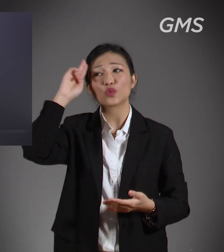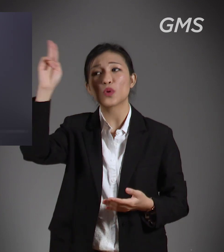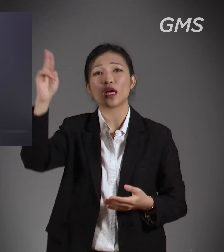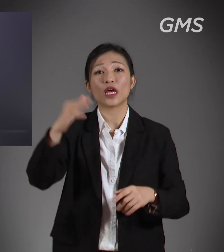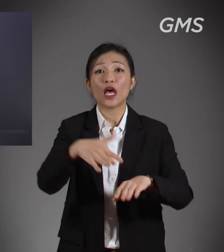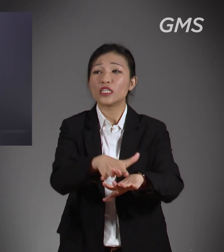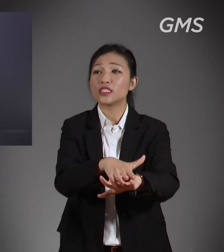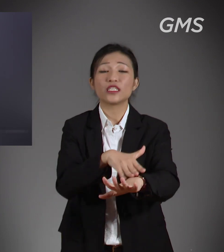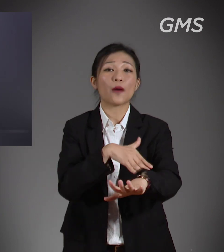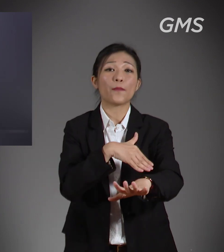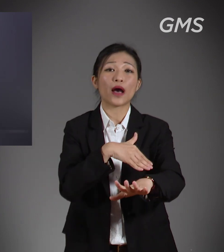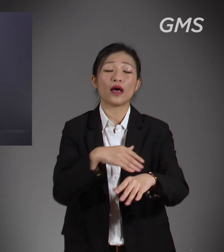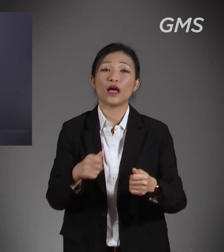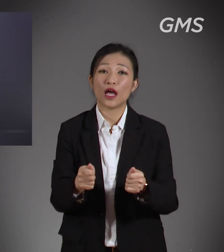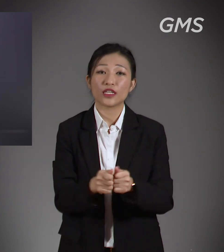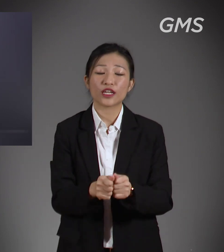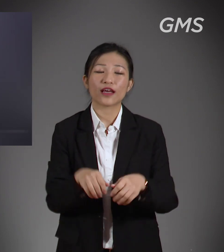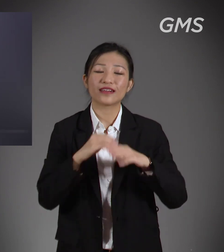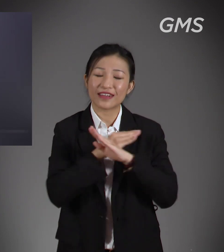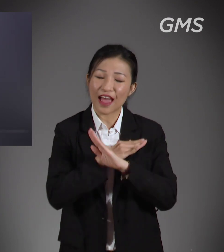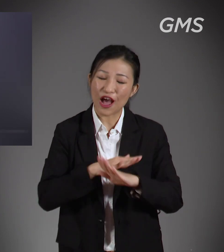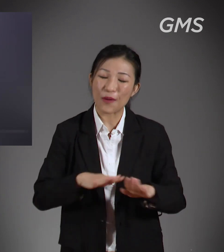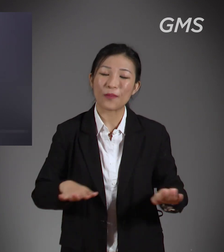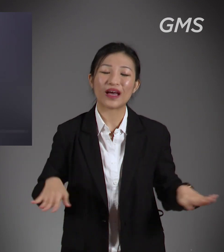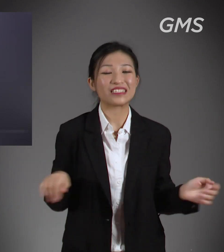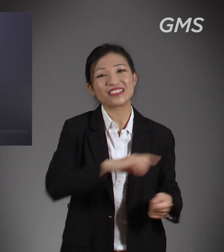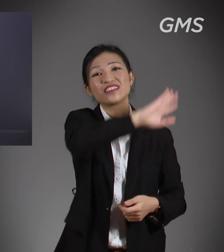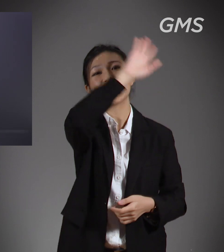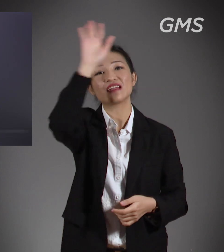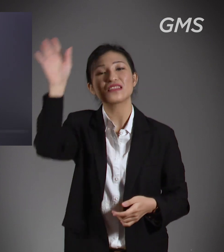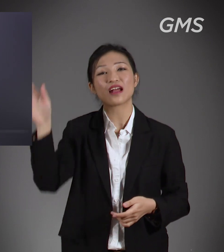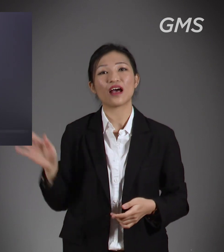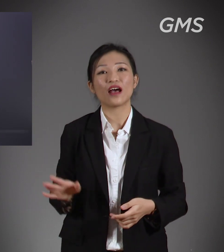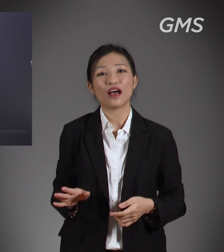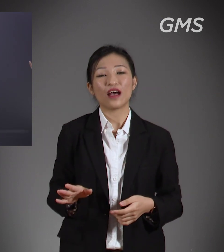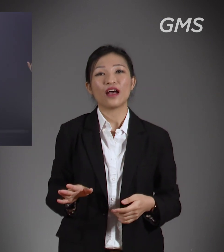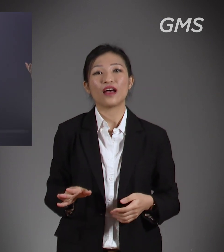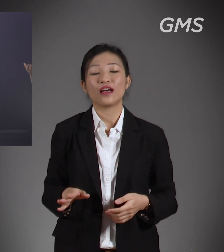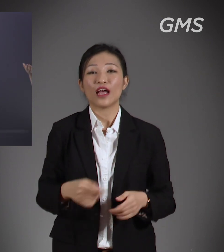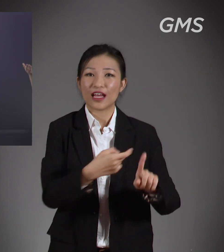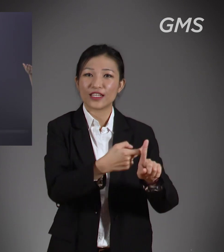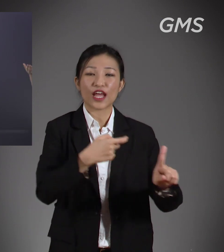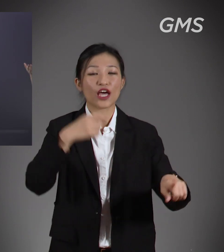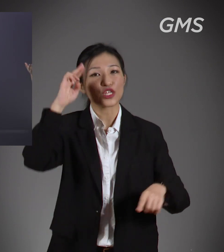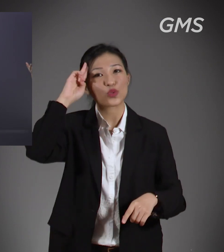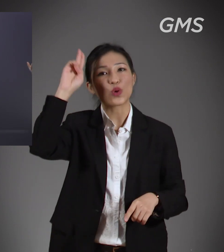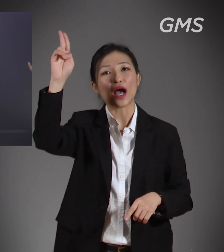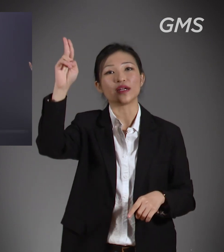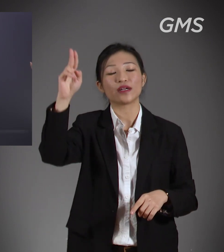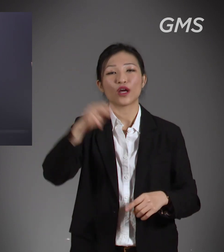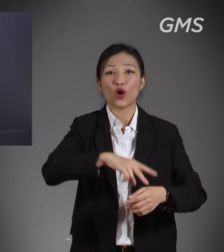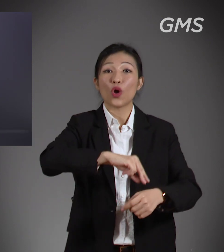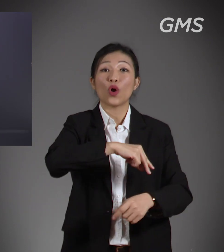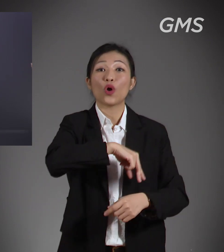damai sejahtera-Mu Tuhan, dimanapun mereka berada. Damai sejahtera-Mu Tuhan dan Roh Kudus-Mu